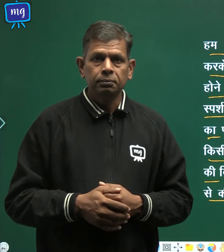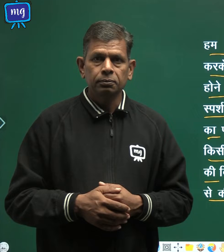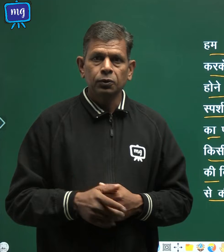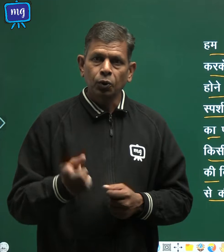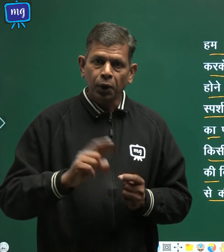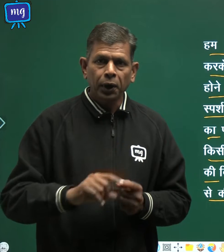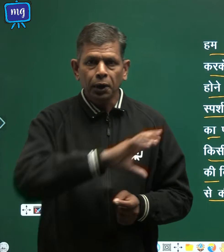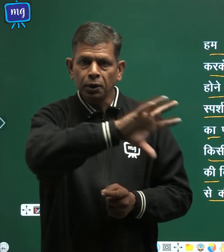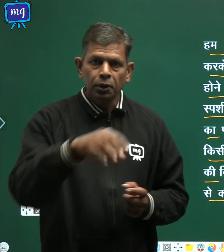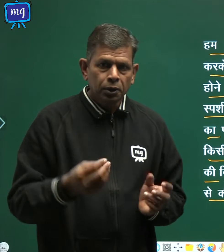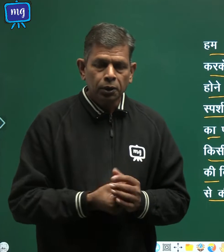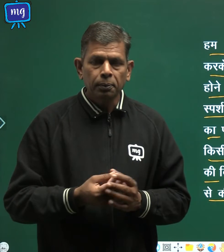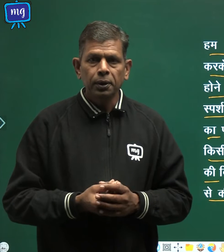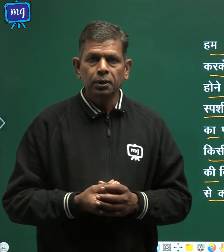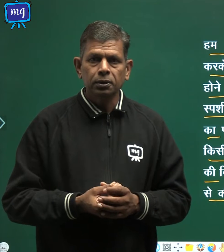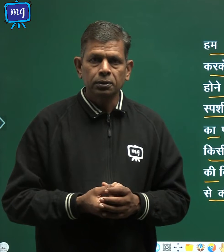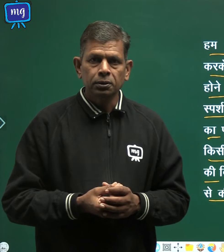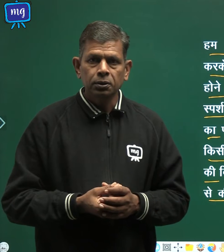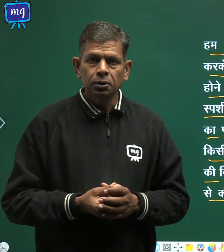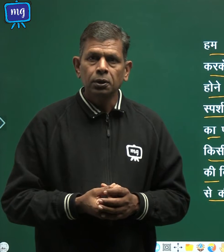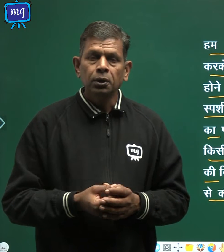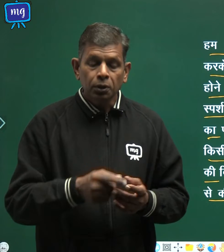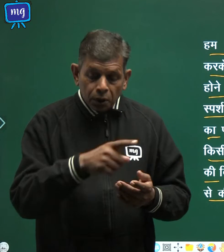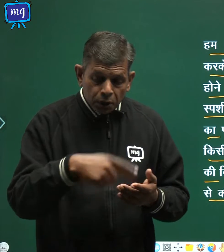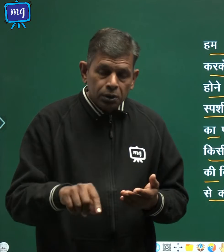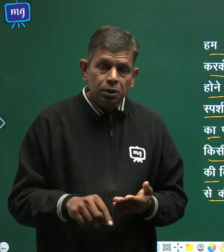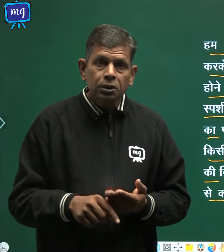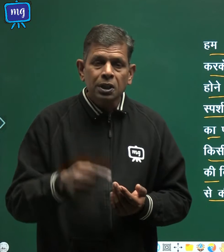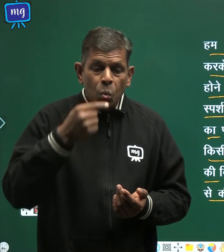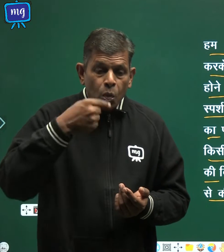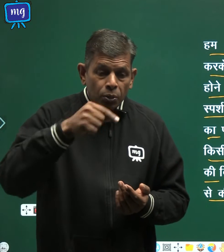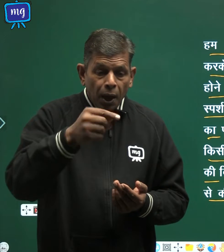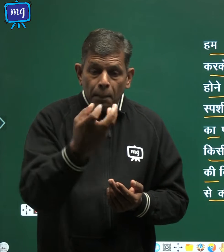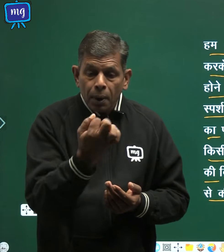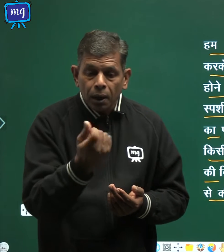तो इन सब चीज़ों का सही तापमान